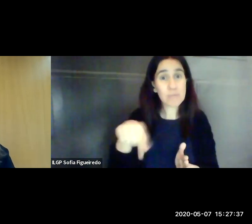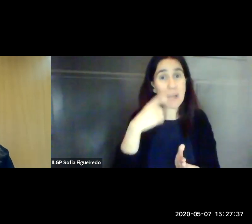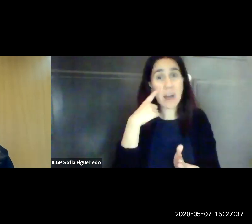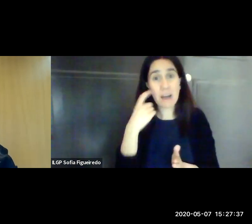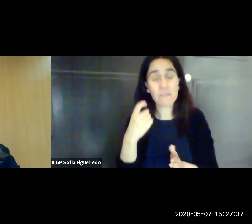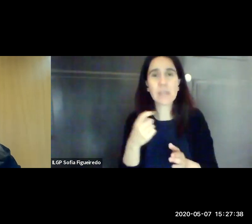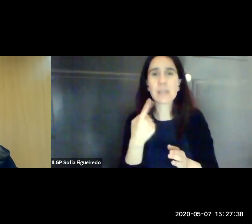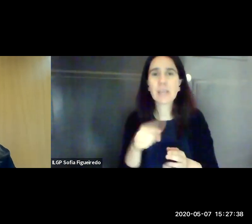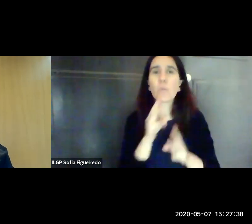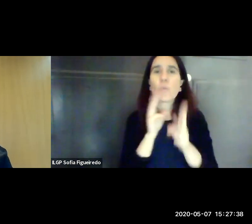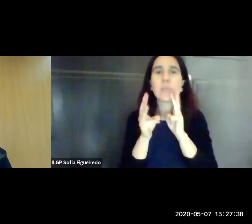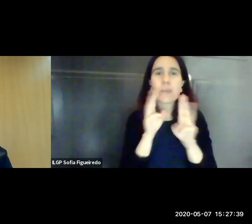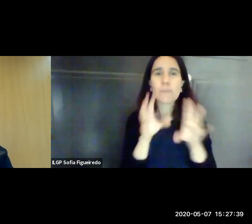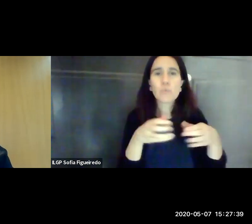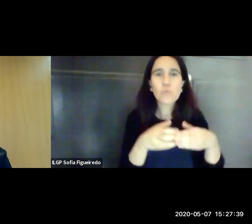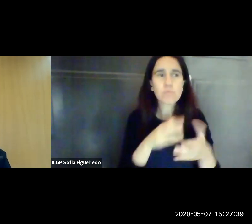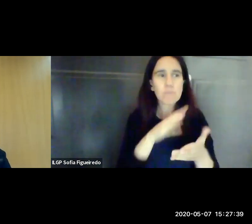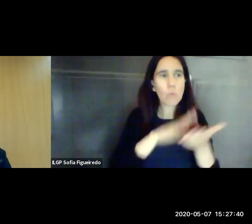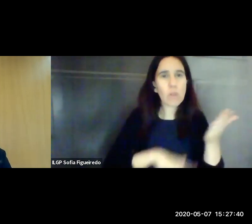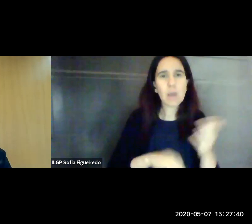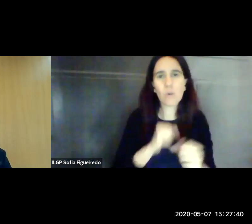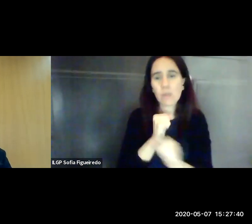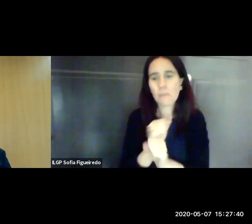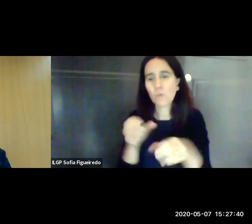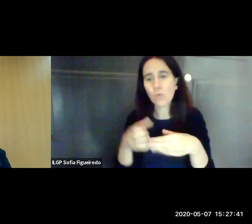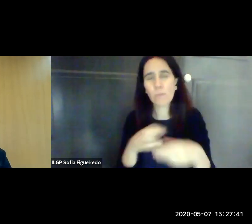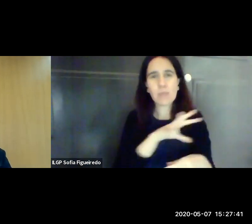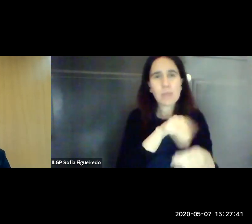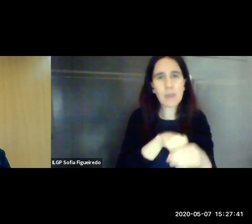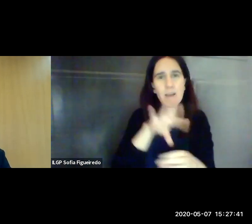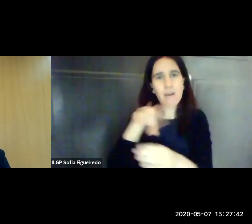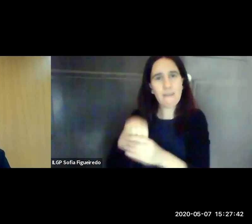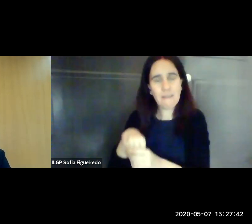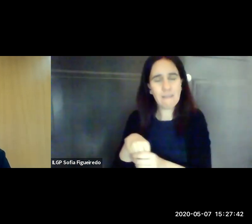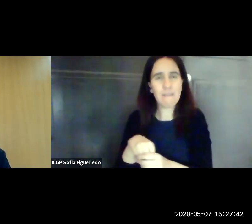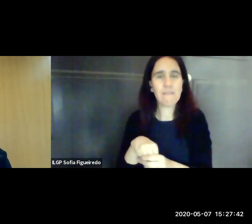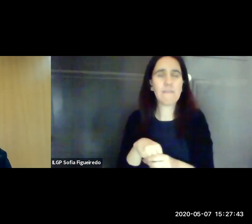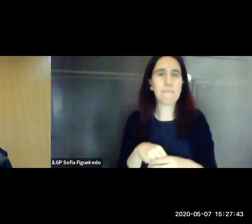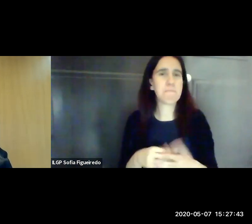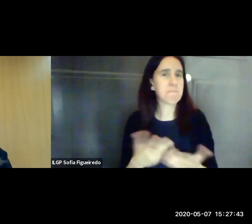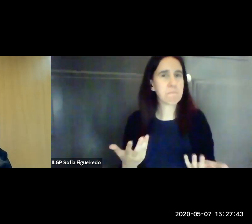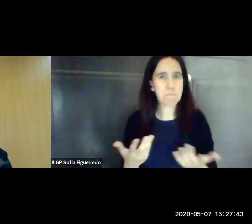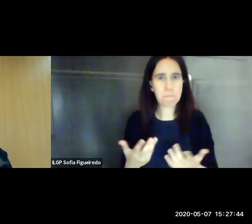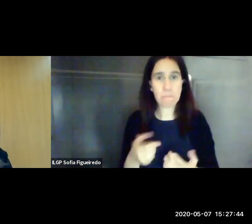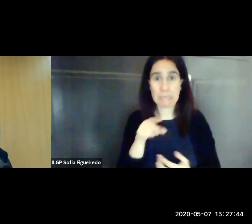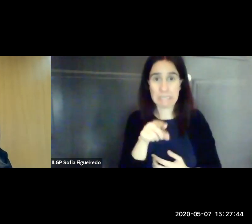do WhatsApp ou dos colegas ou do grupo de trabalho que estávamos inseridos e, portanto, através